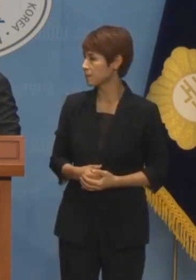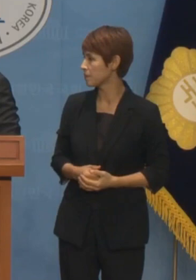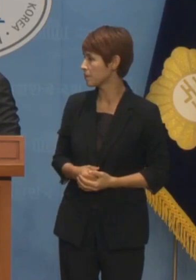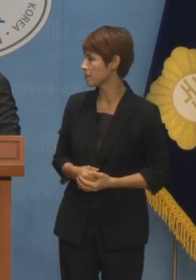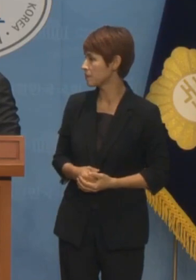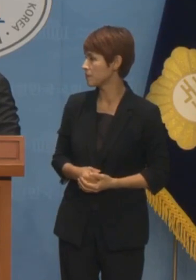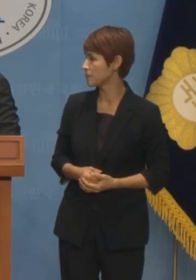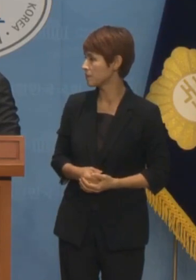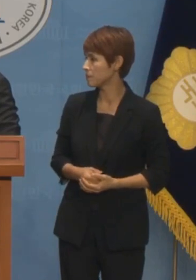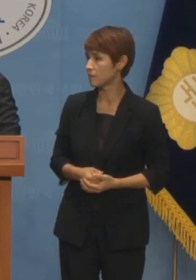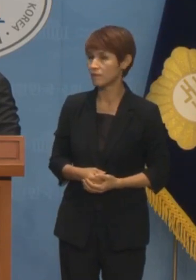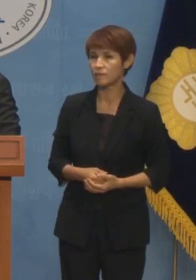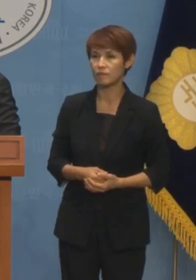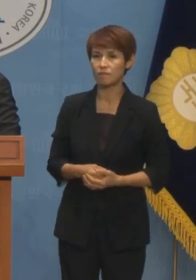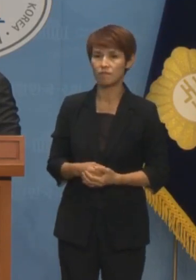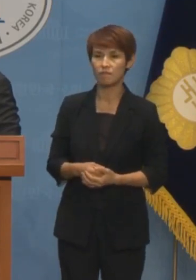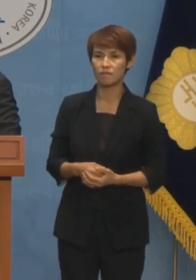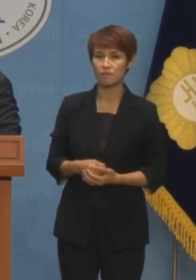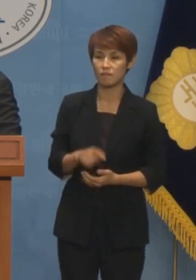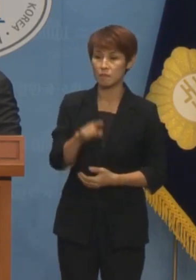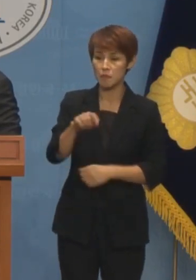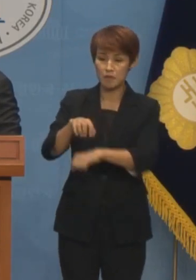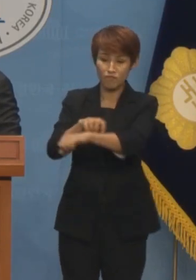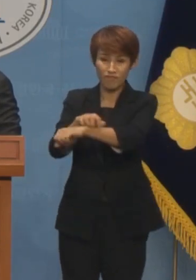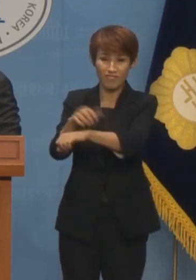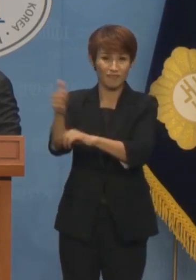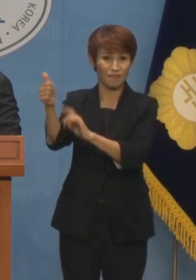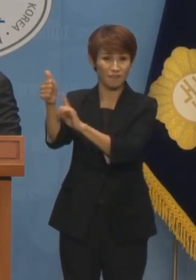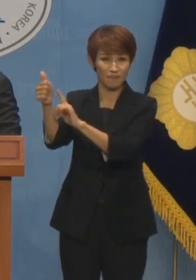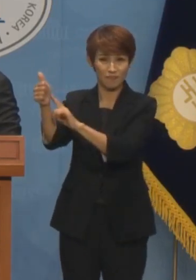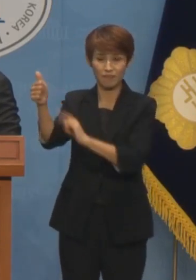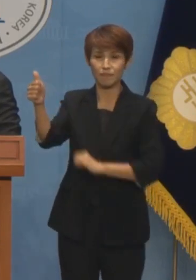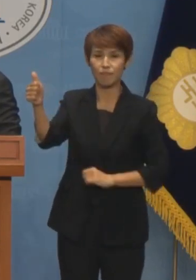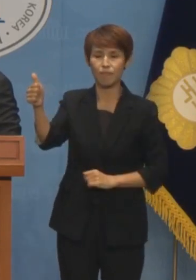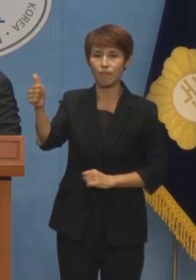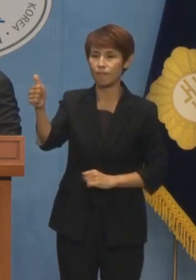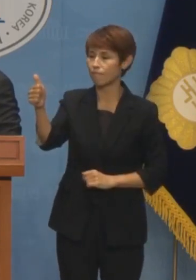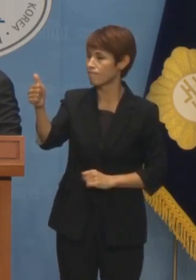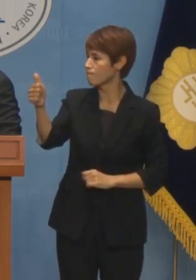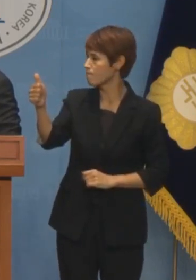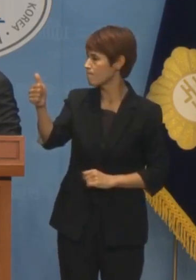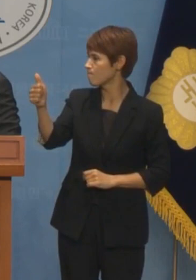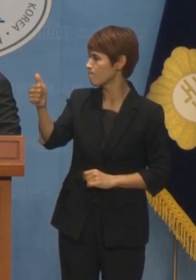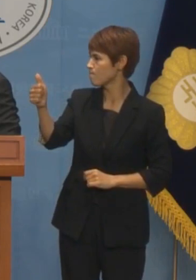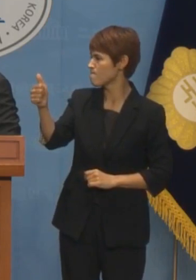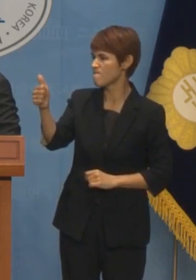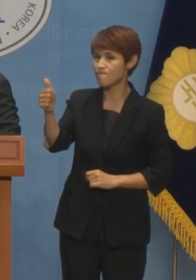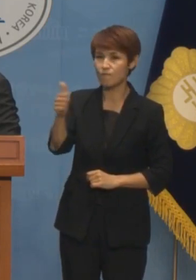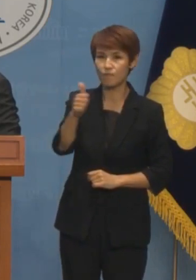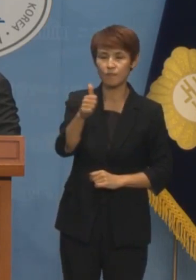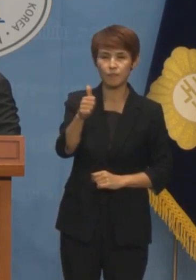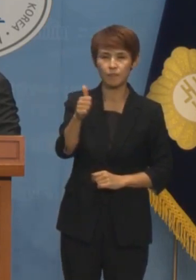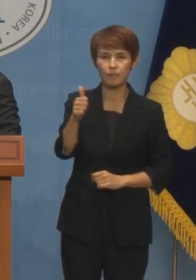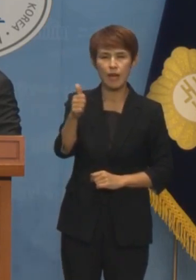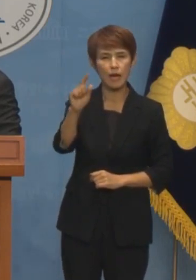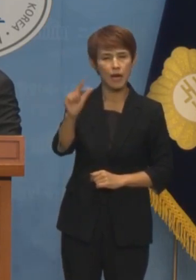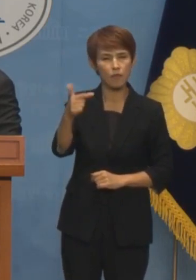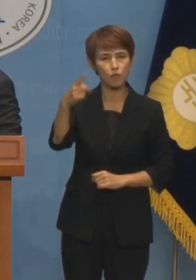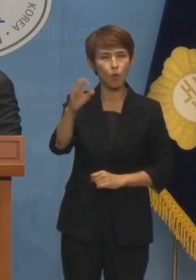이루어지는 동안 문신을 한 옆에 있는 분이 이제 한 팀으로 보이는 분이 한동훈 지지자로 추정이 됩니다.